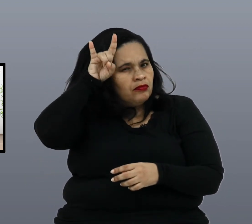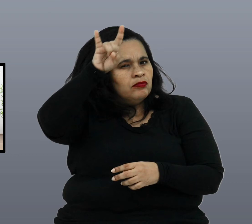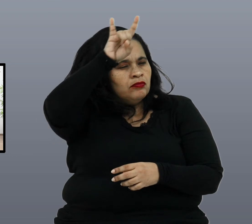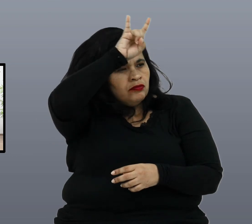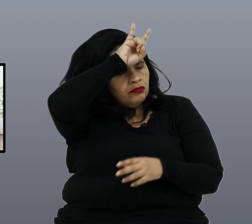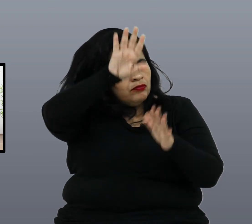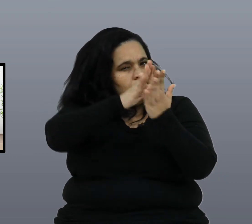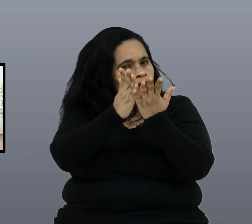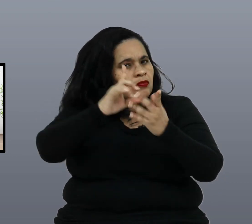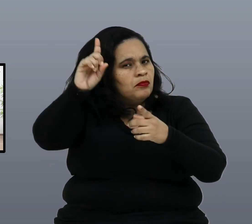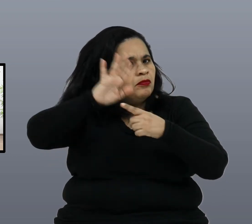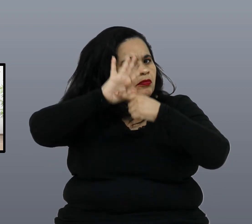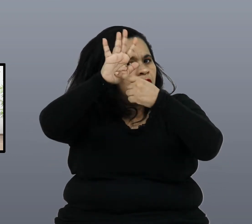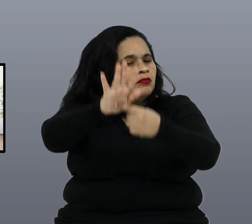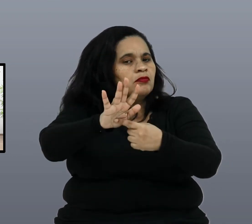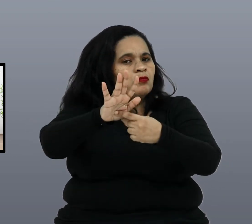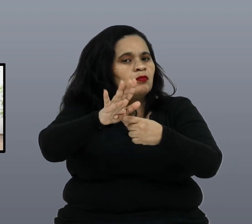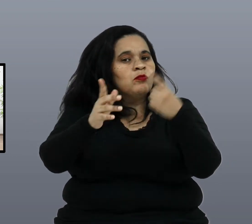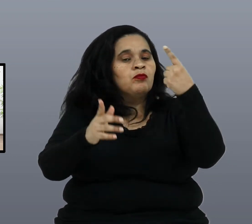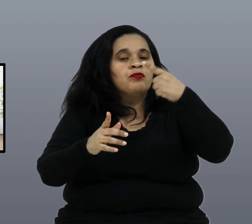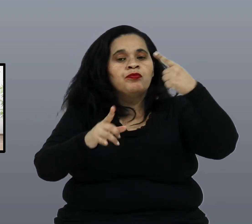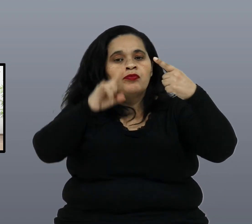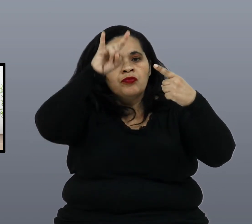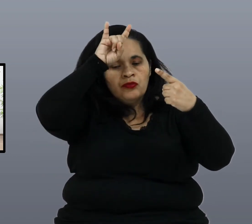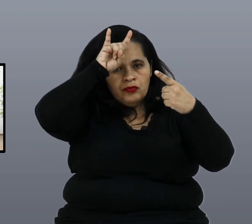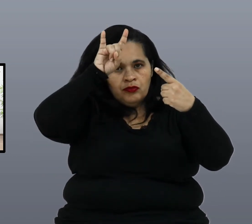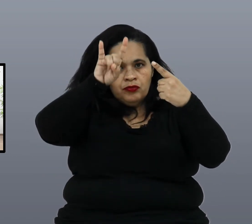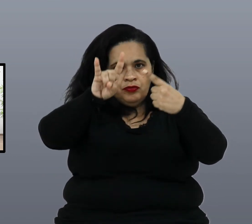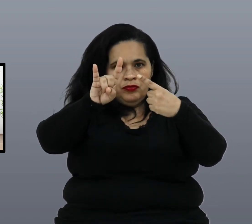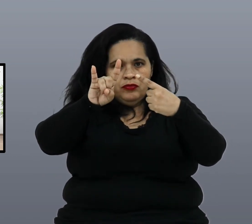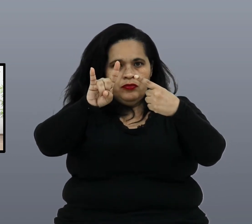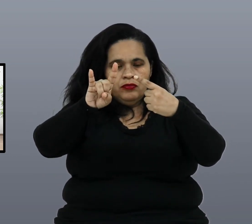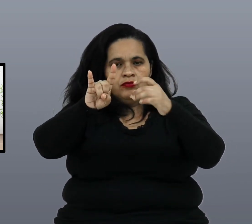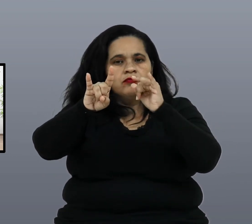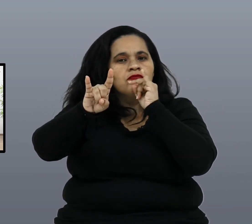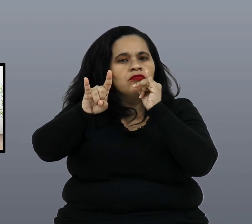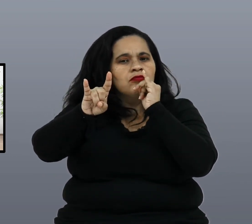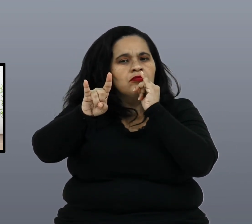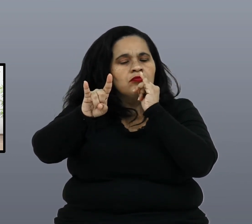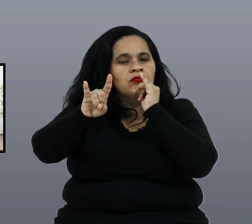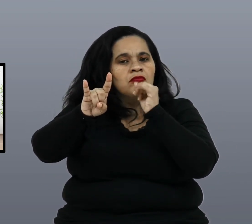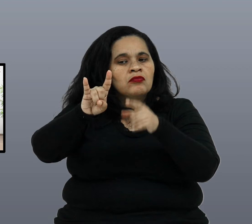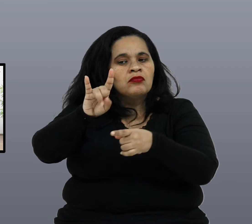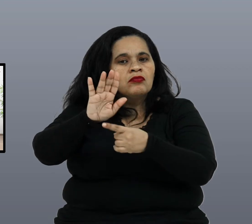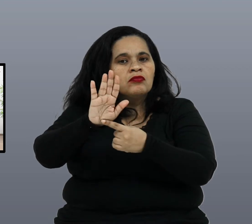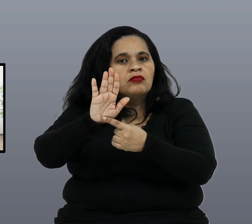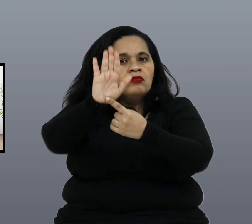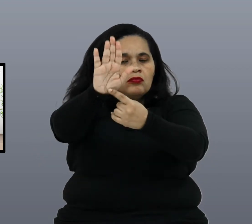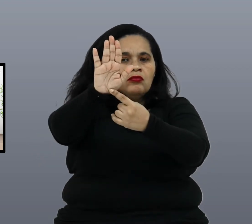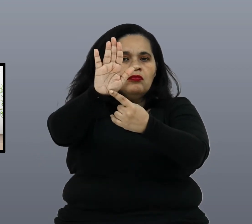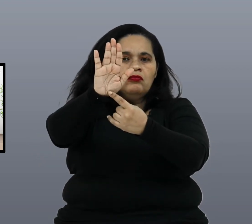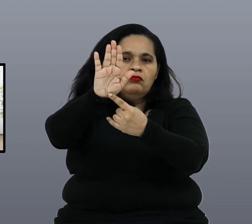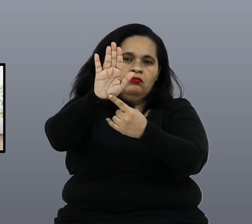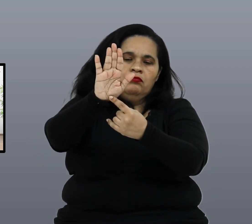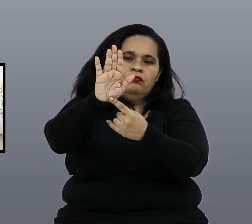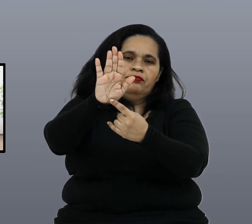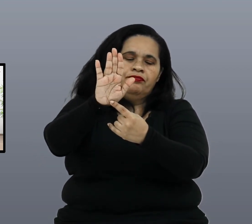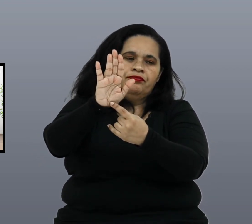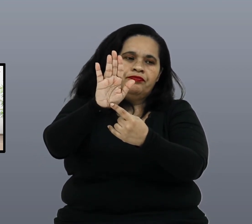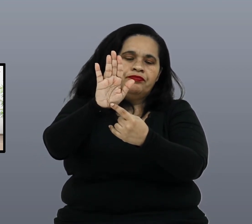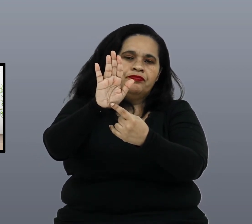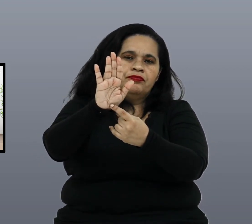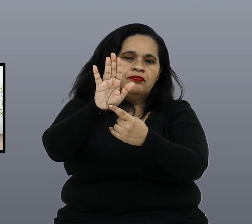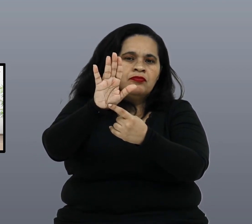Bíblia que um chifre vai se levantar do meio deles, né? Então, o 11º chifre. Ele é